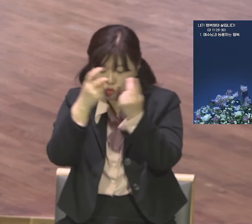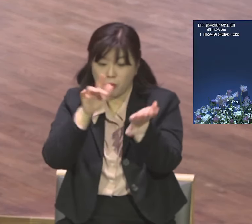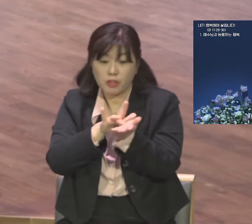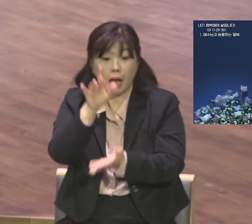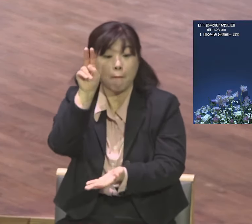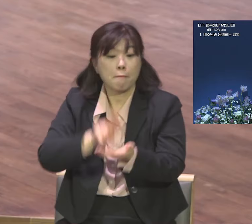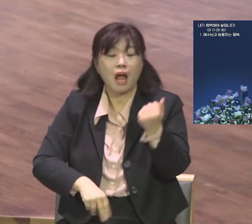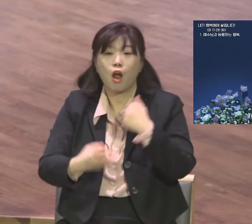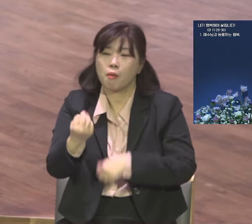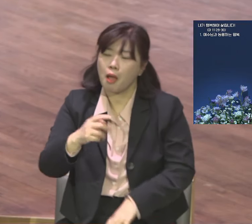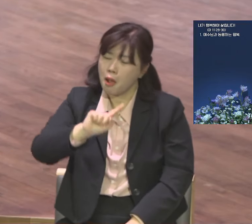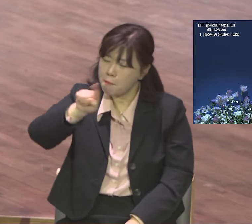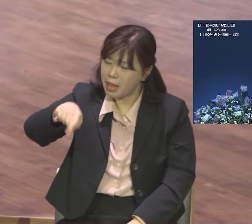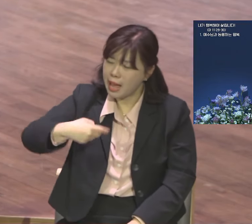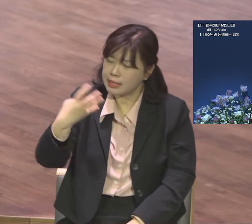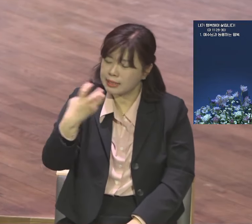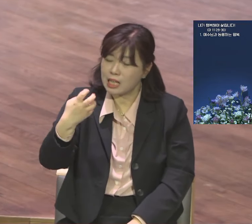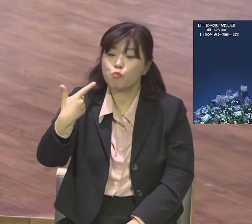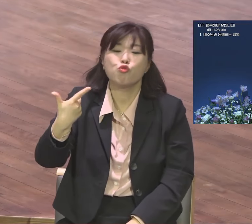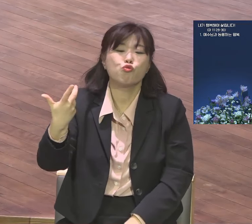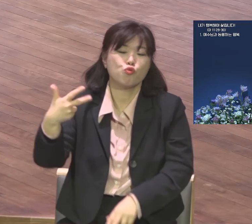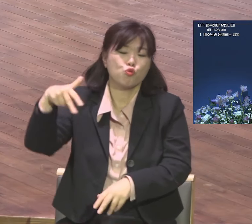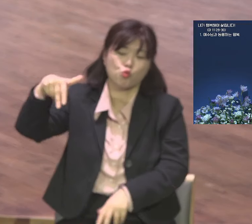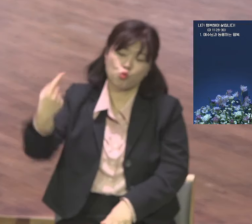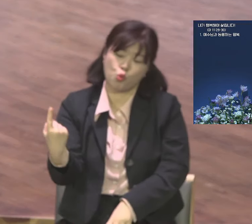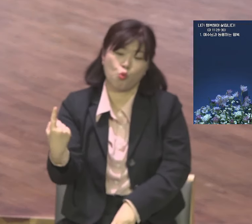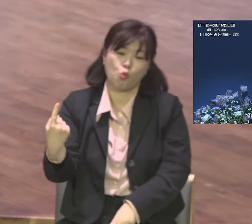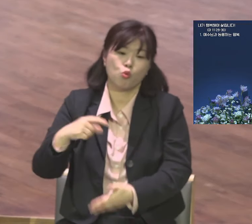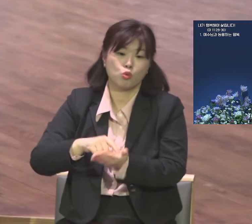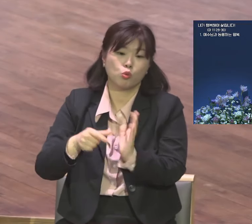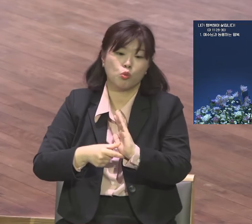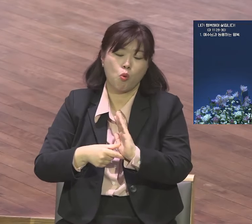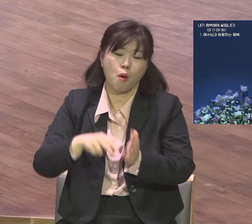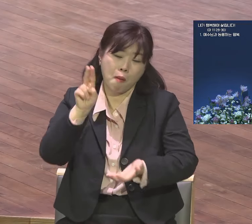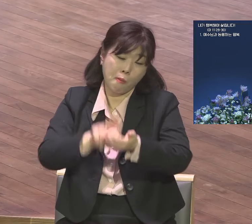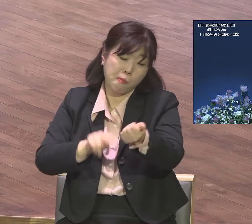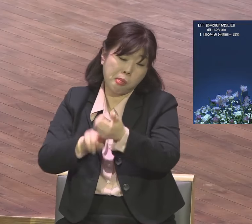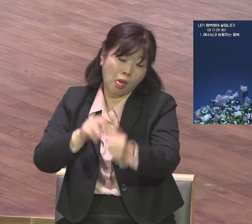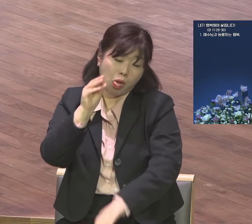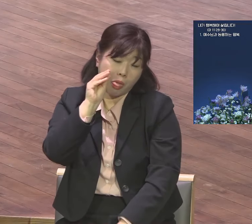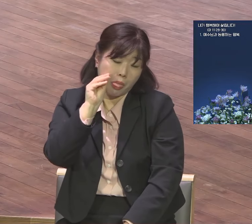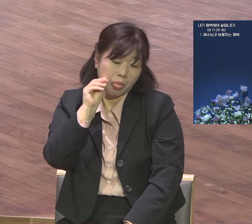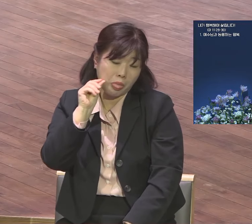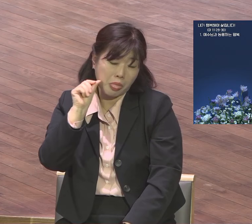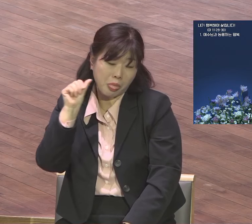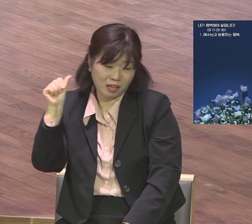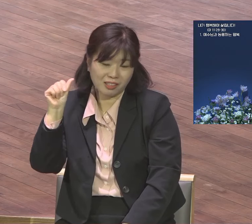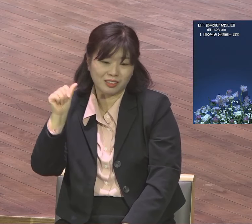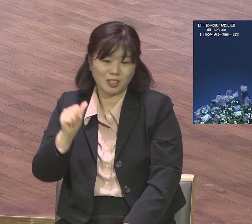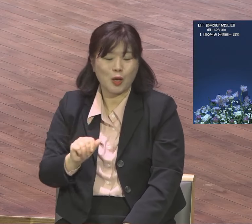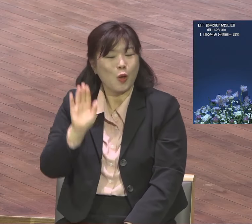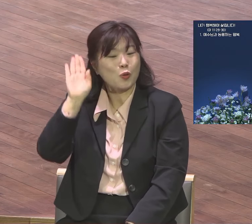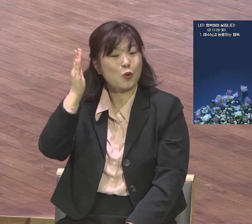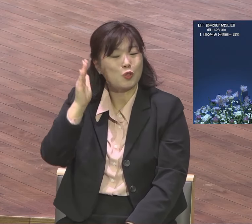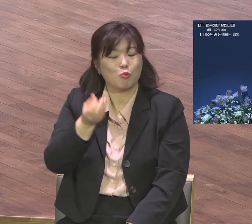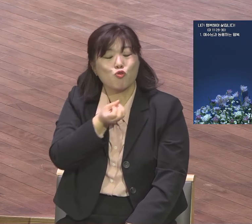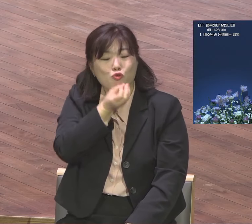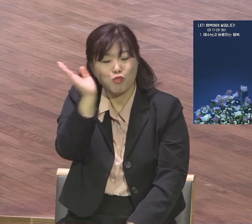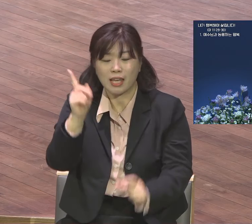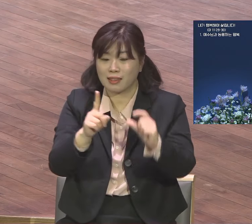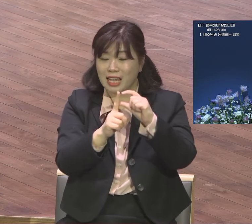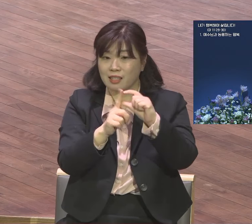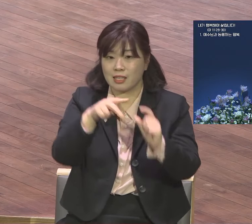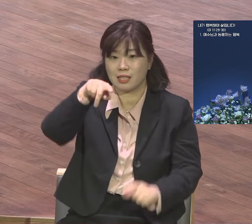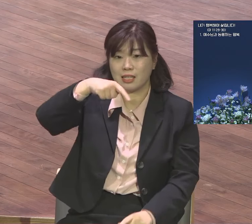규모입니다. 그래서 슬리퍼노믹스라는 경제 용어가 새로 생기기도 했습니다. 슬립이라는 그 잠이라는